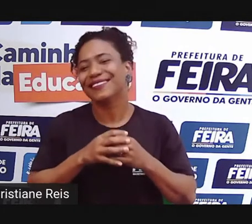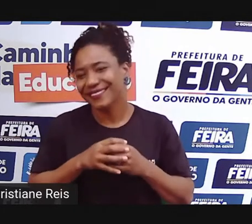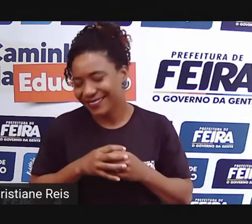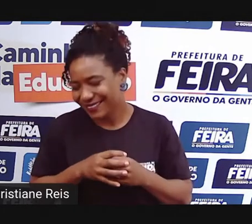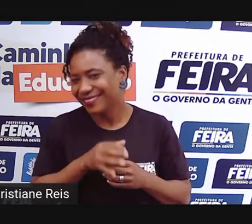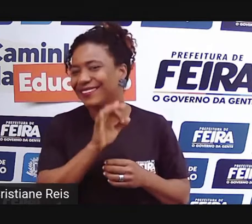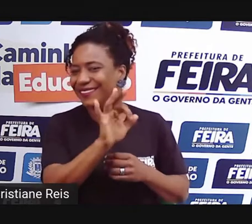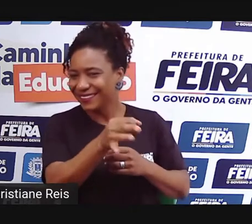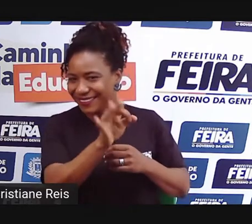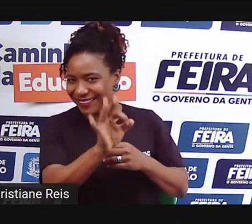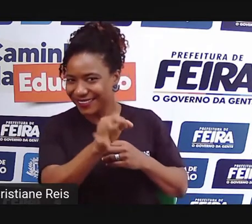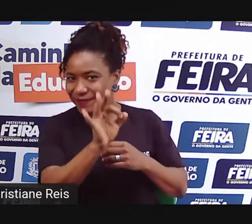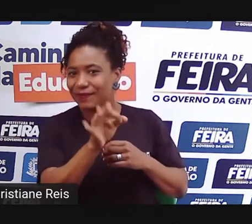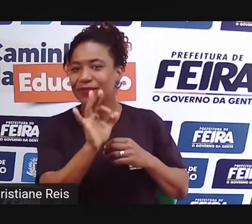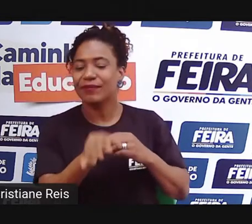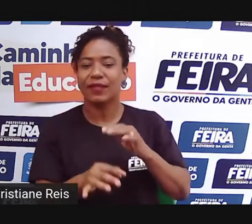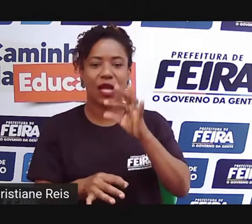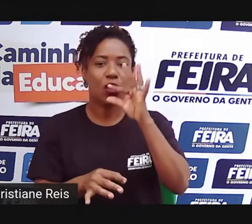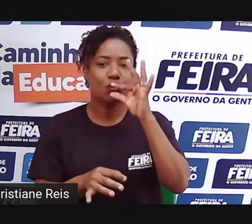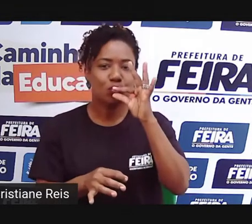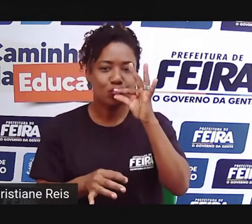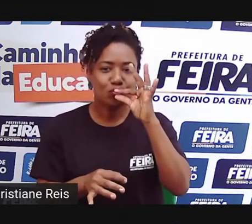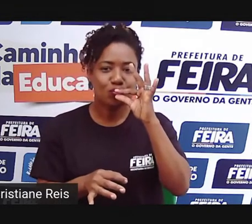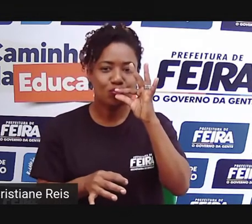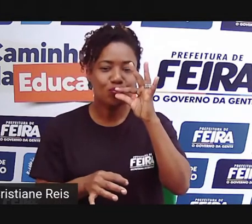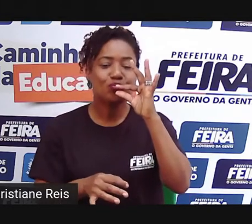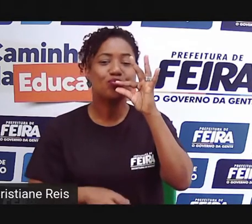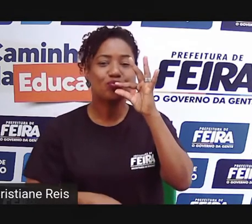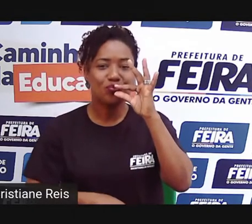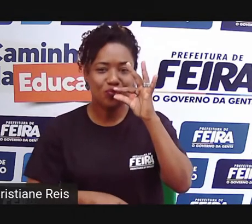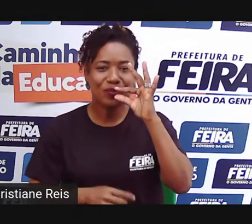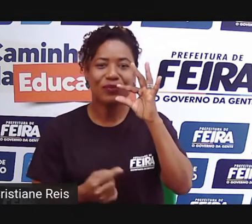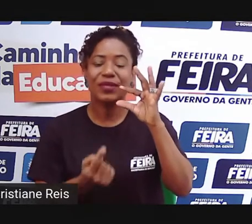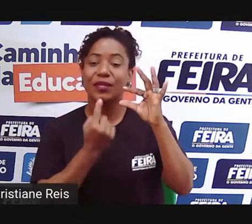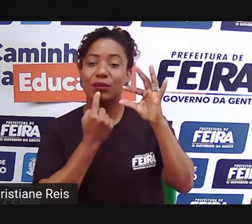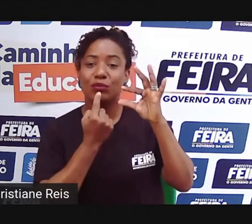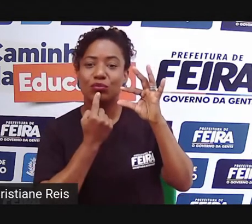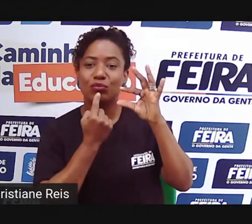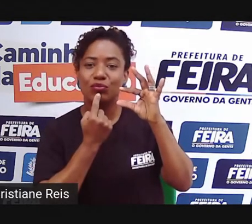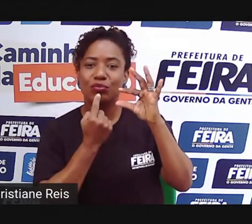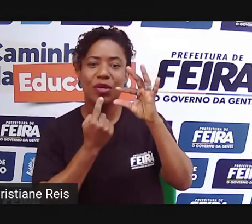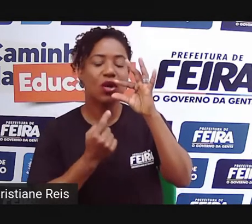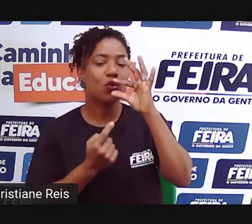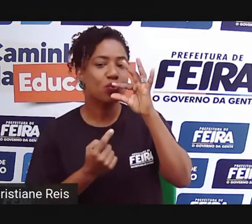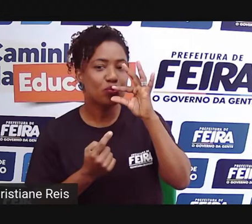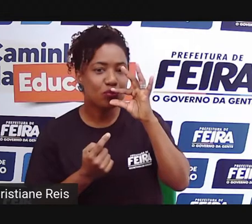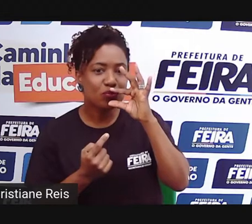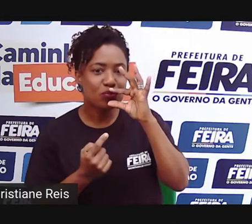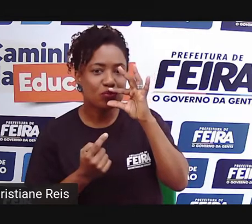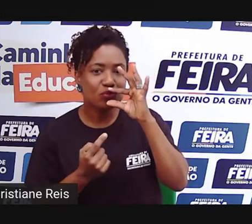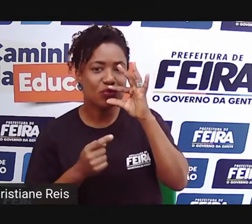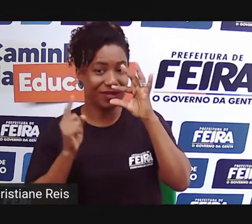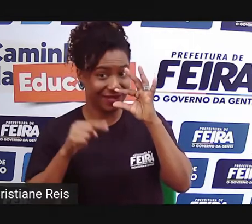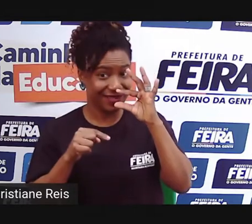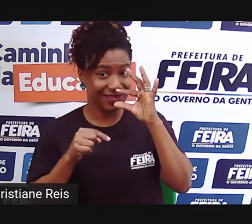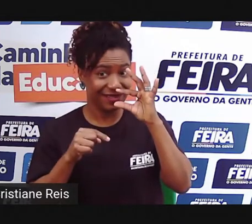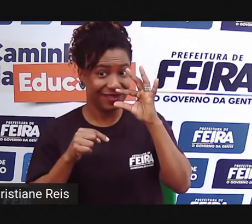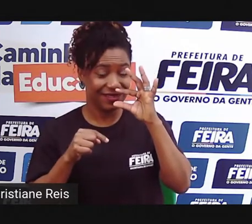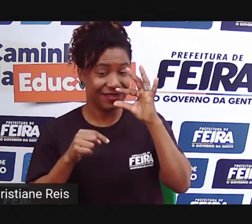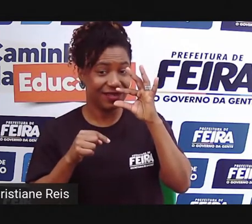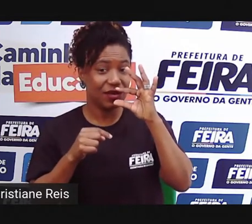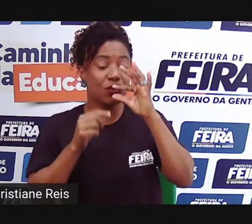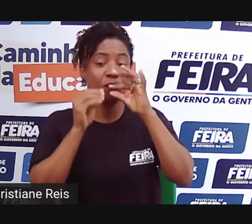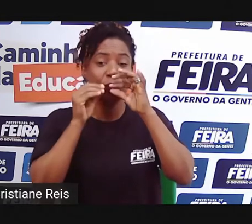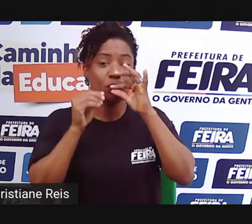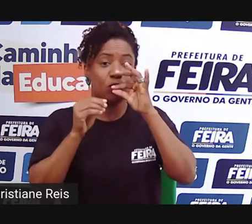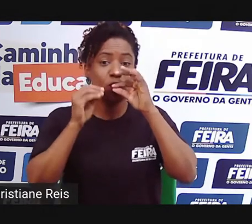Ah, a gente tem que pôr a boca. Entendi. A gente tem que ter a boca, colocar a boca aqui,